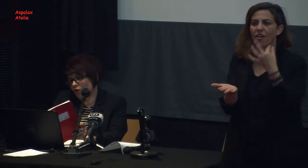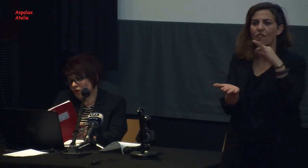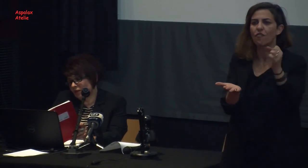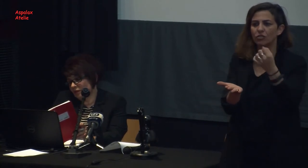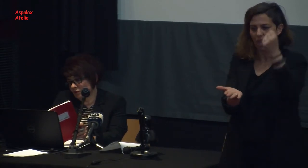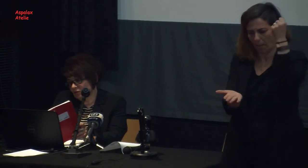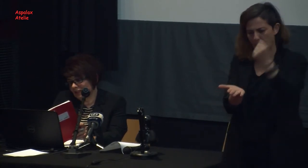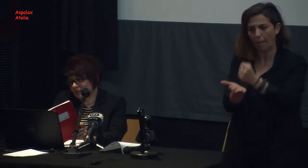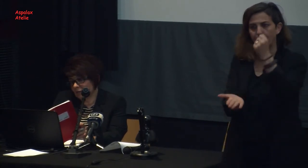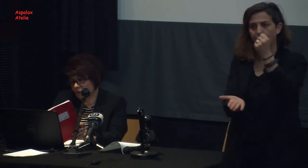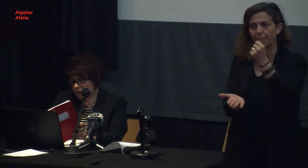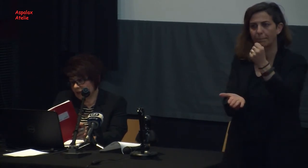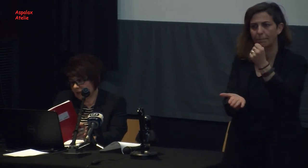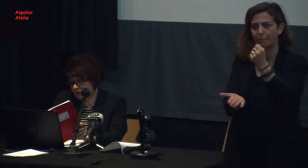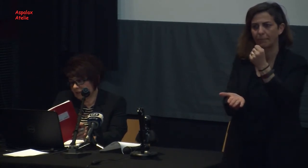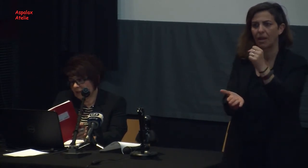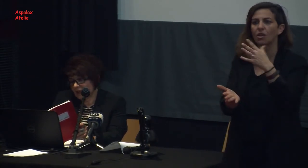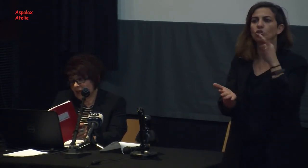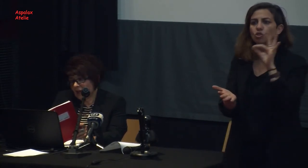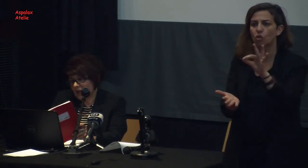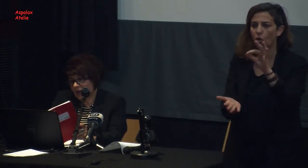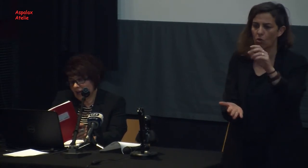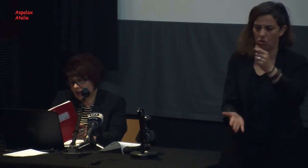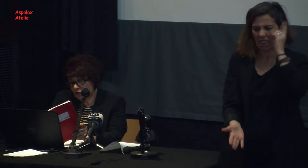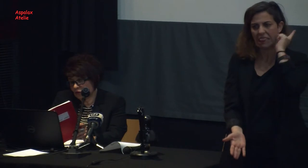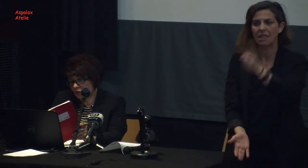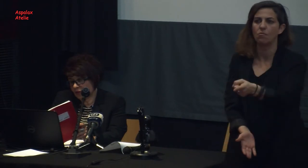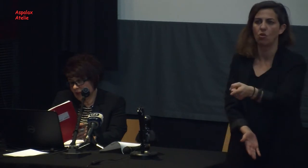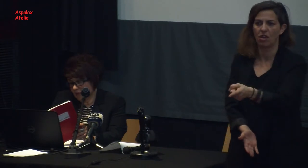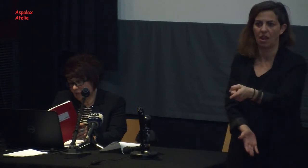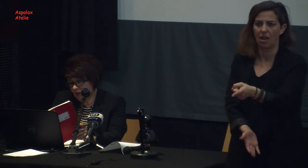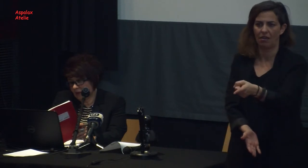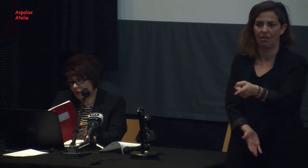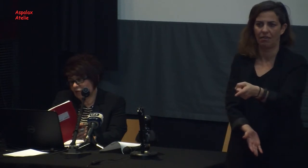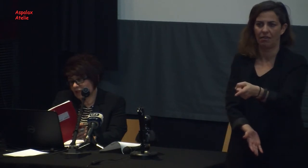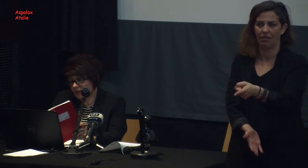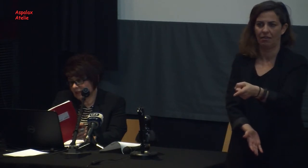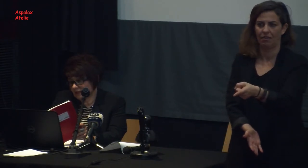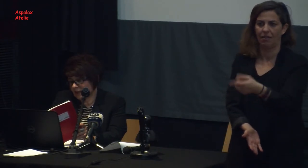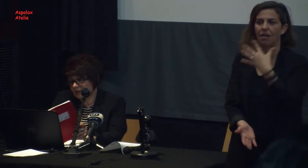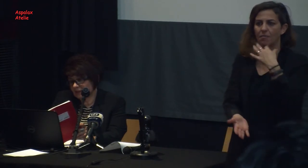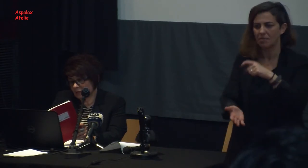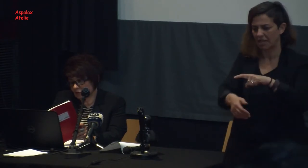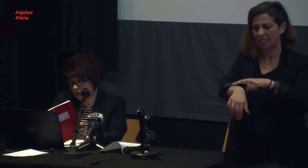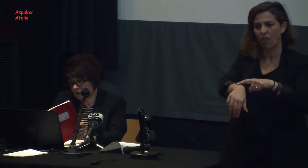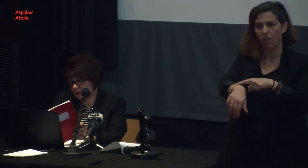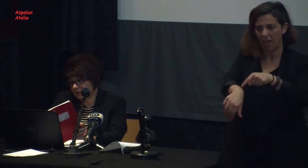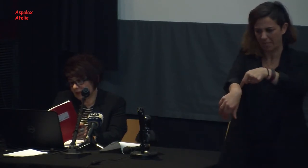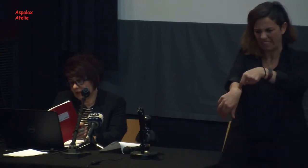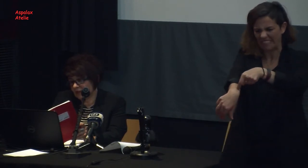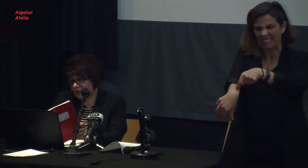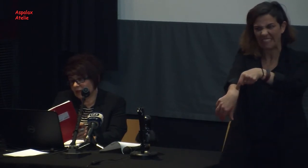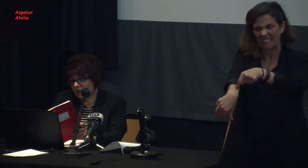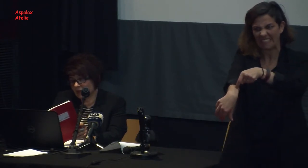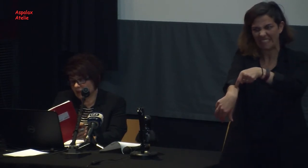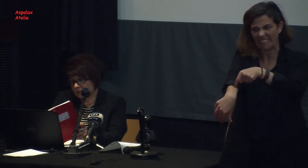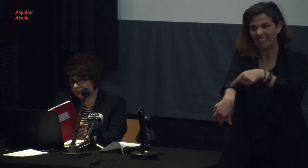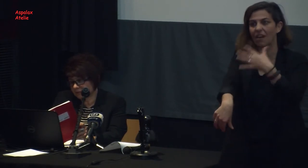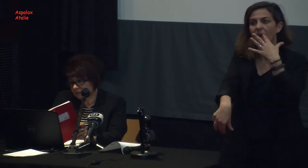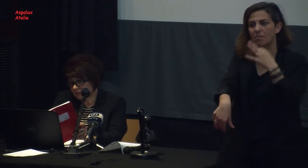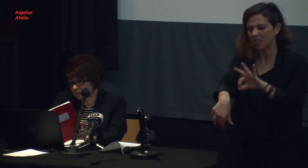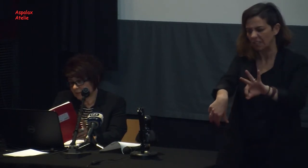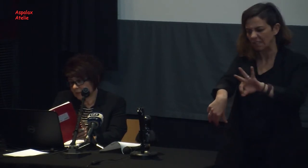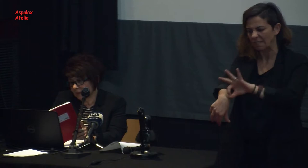«προς όνειδος» ή «τιμωρία». «Χαράσω το δέρμα» ως ένδειξη ατίμωσης, ηθική